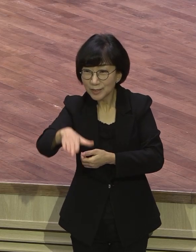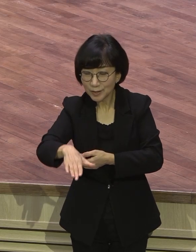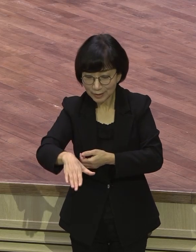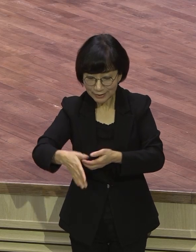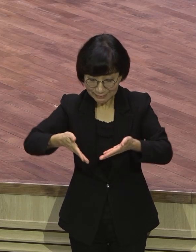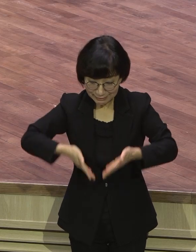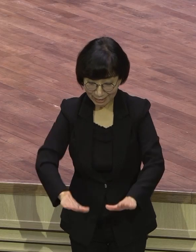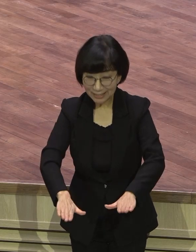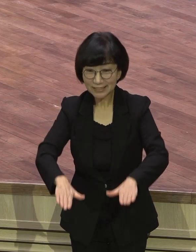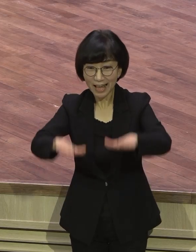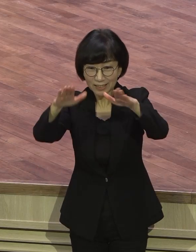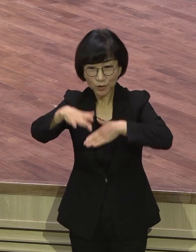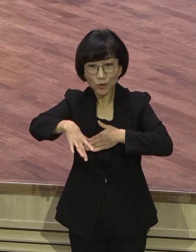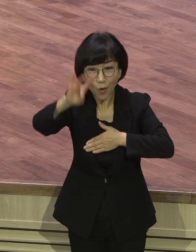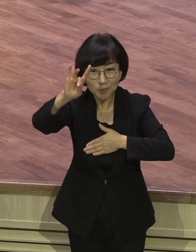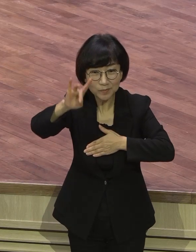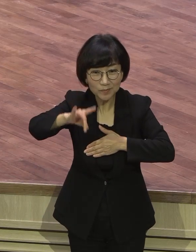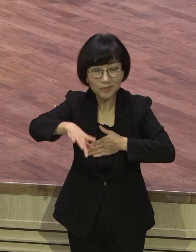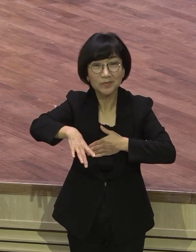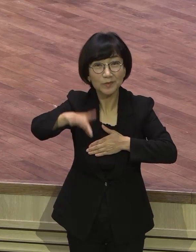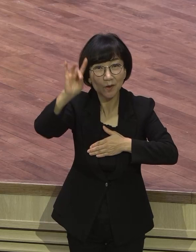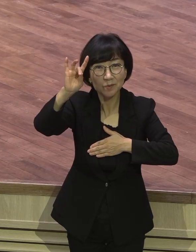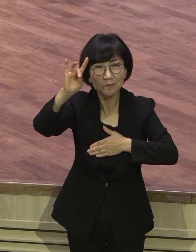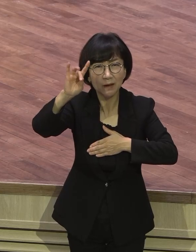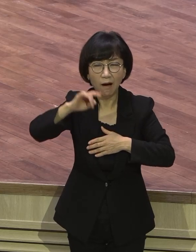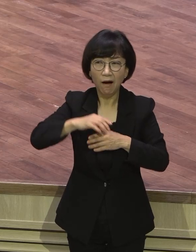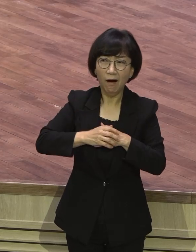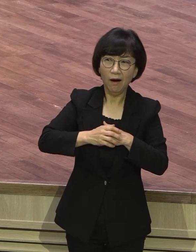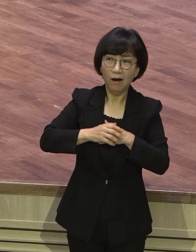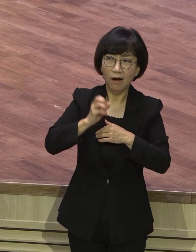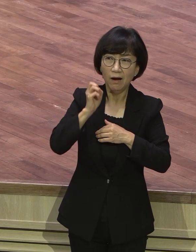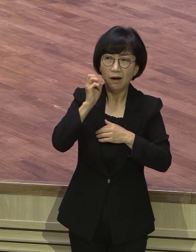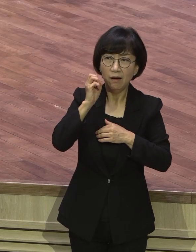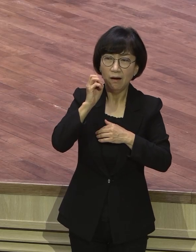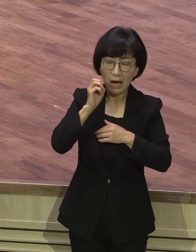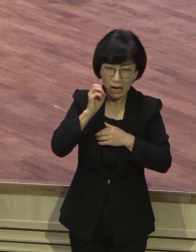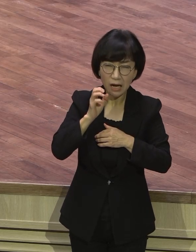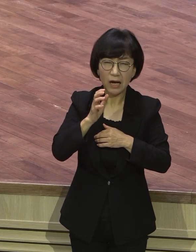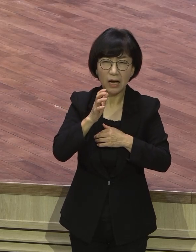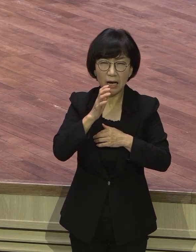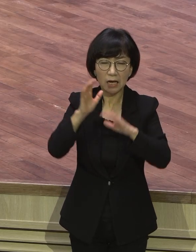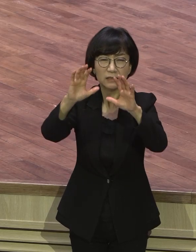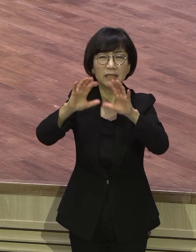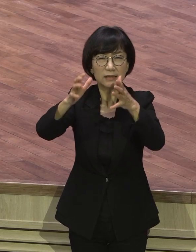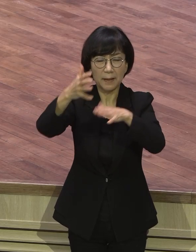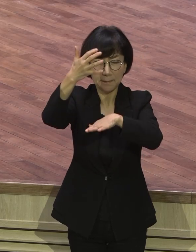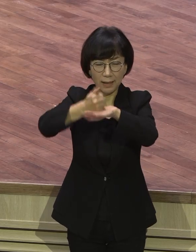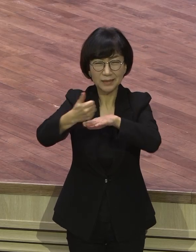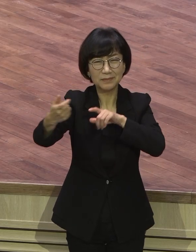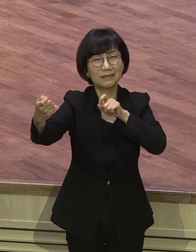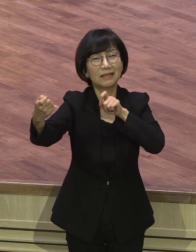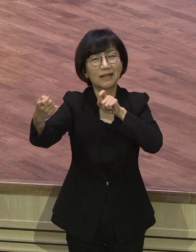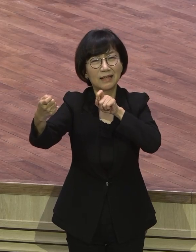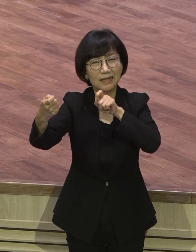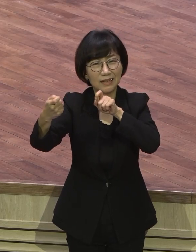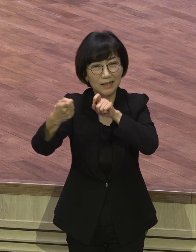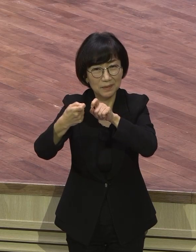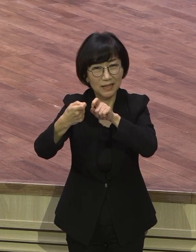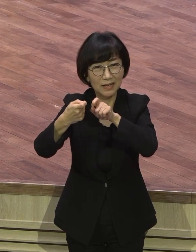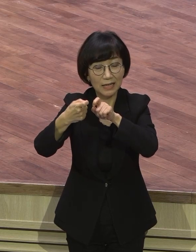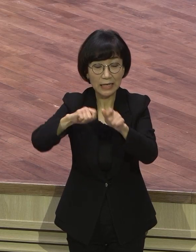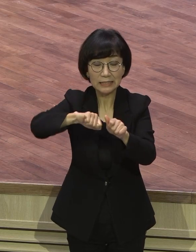처음으로 지금 느끼는 것이 뭐요? 마지막 때 가까이 왔다는 겁니다. 이제 마지막 때 엄청난 재앙이 많은데